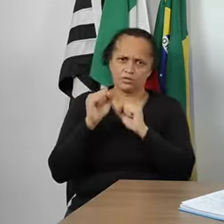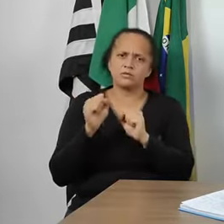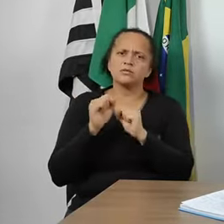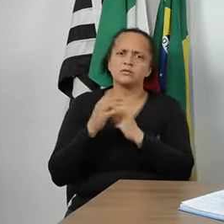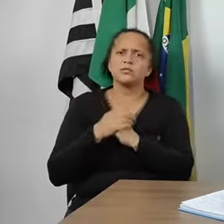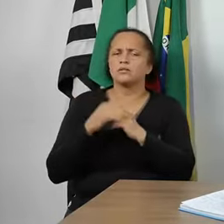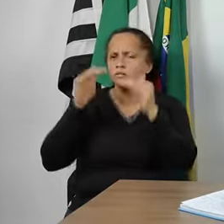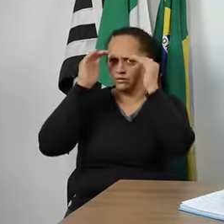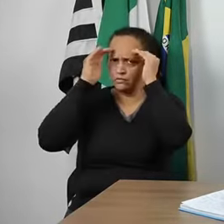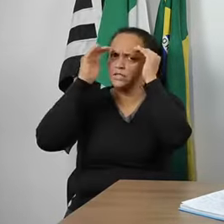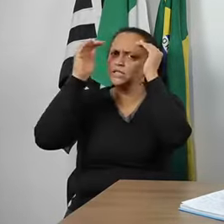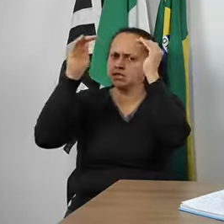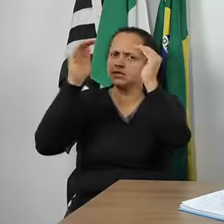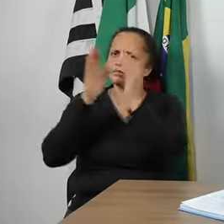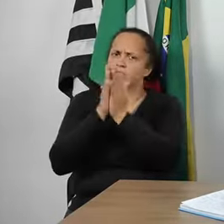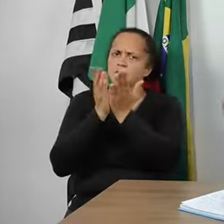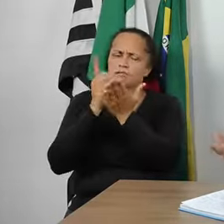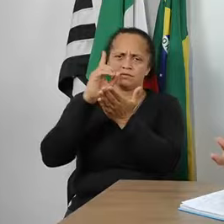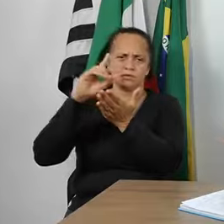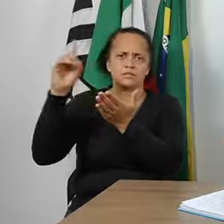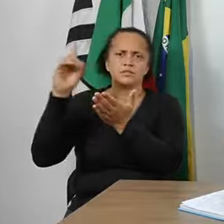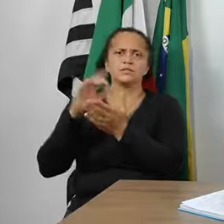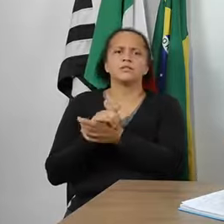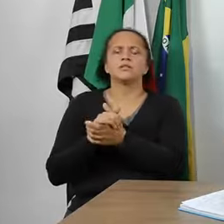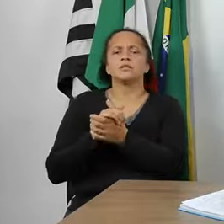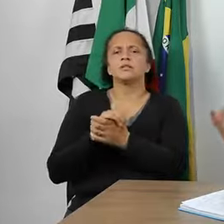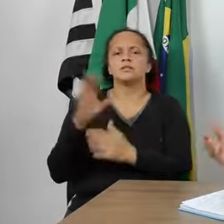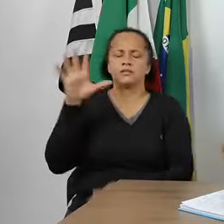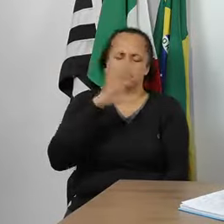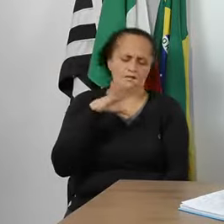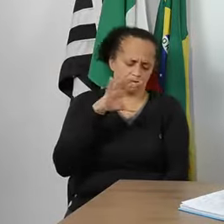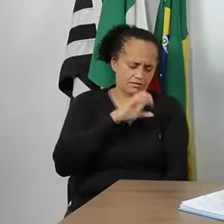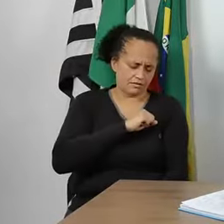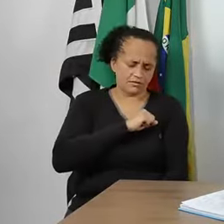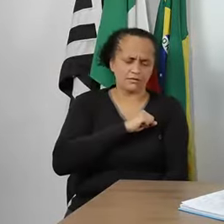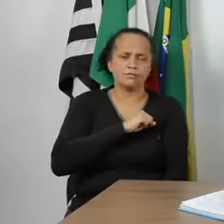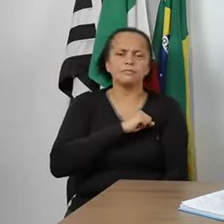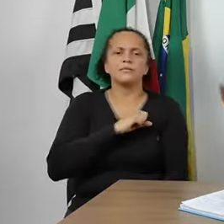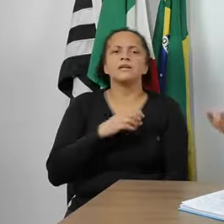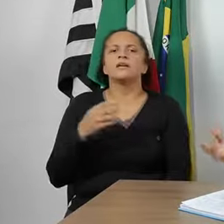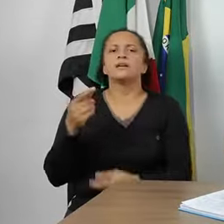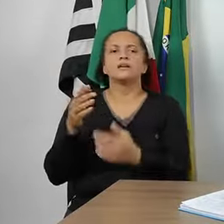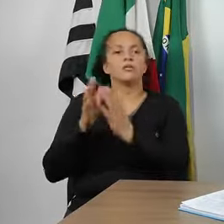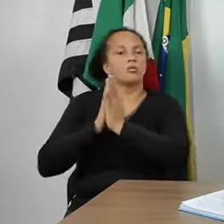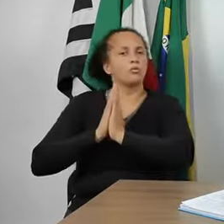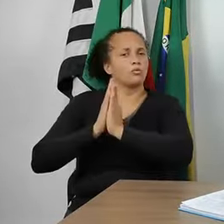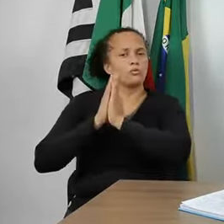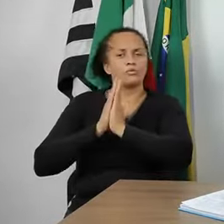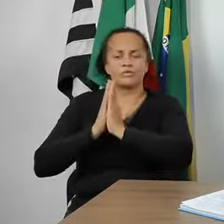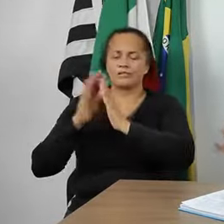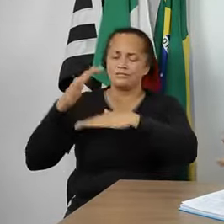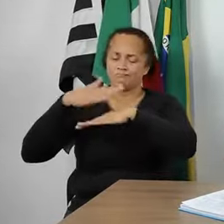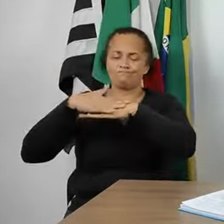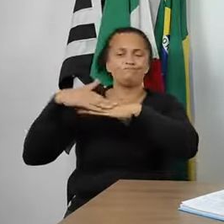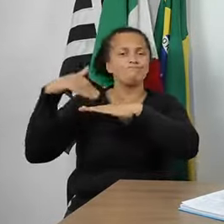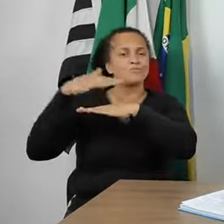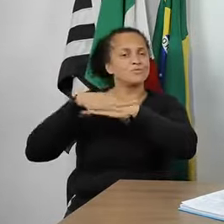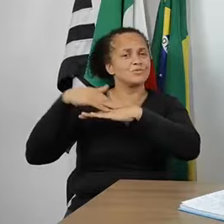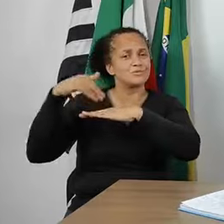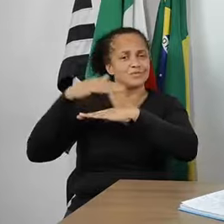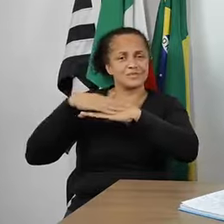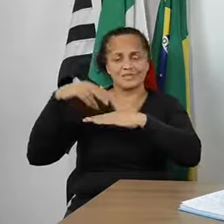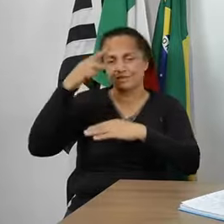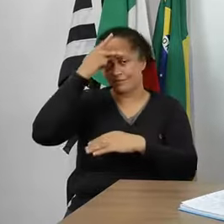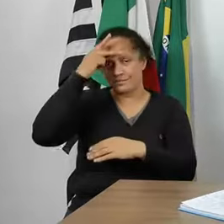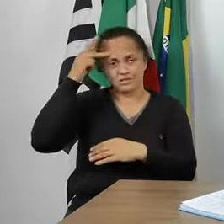a palavra no que diz respeito ao outro, amar ao outro, orar pelo outro, consolar o outro, que a